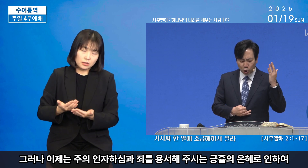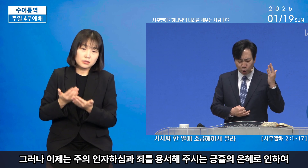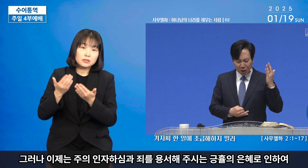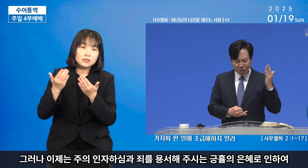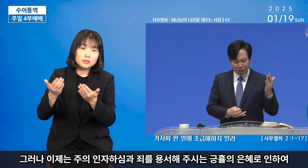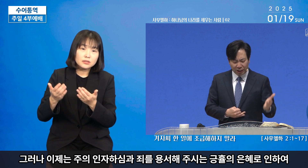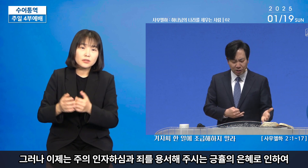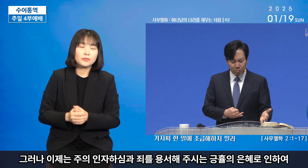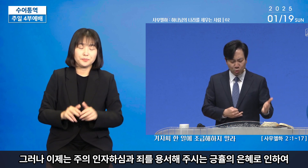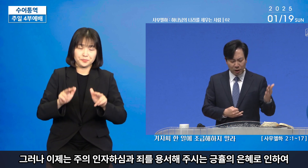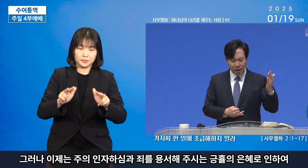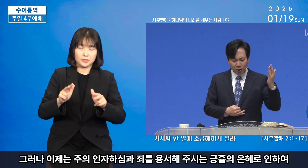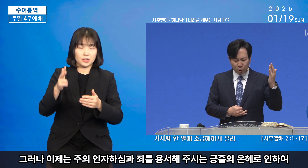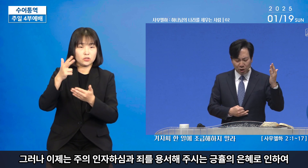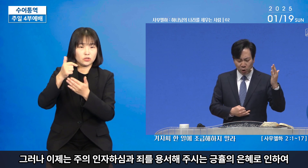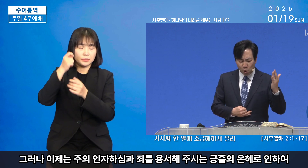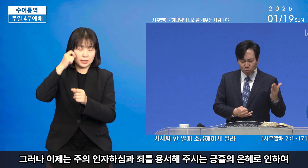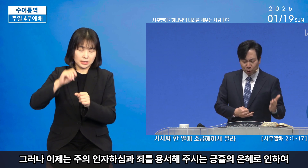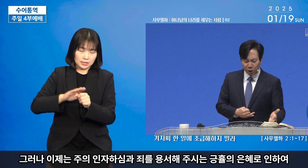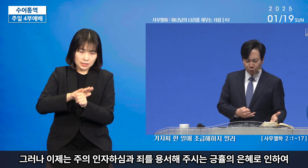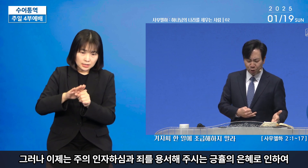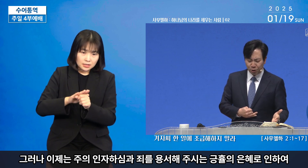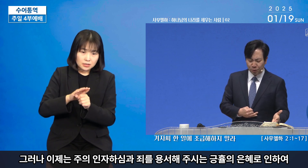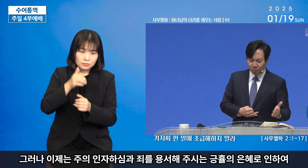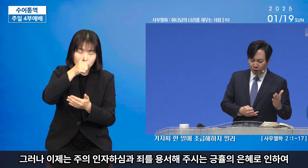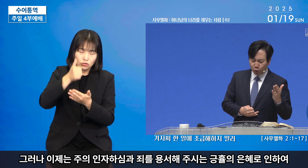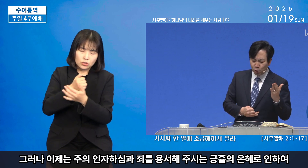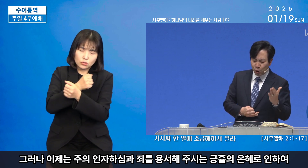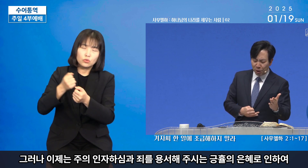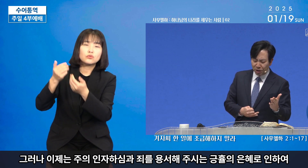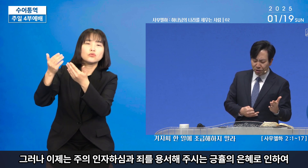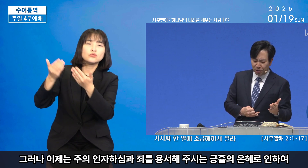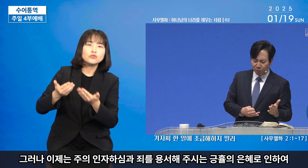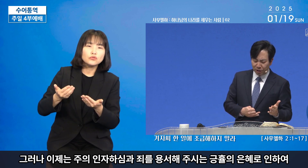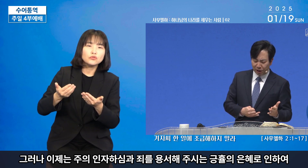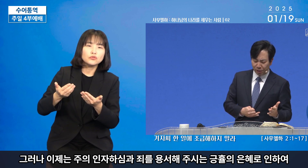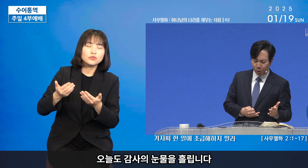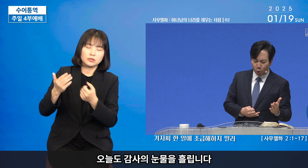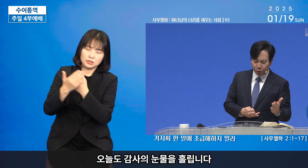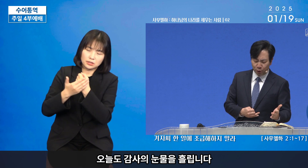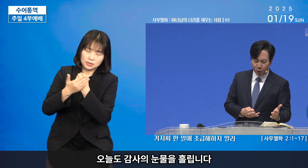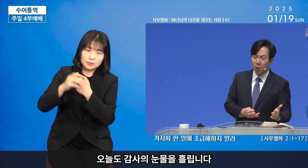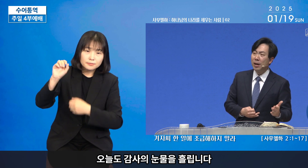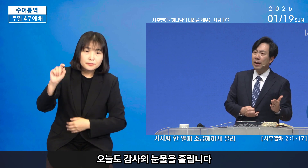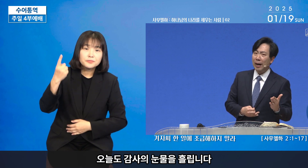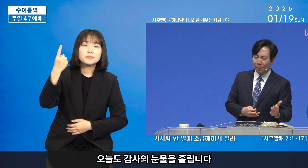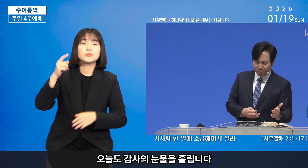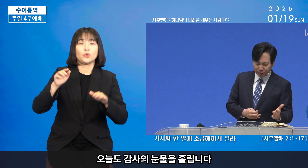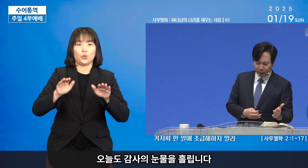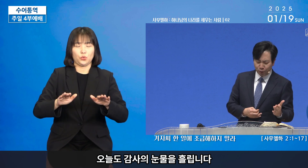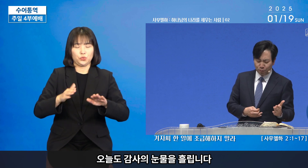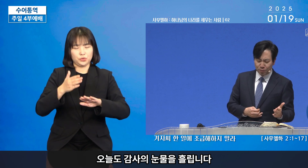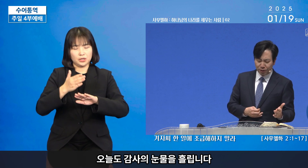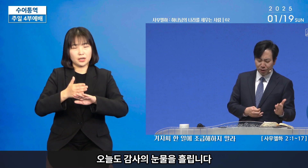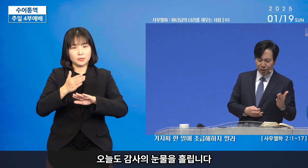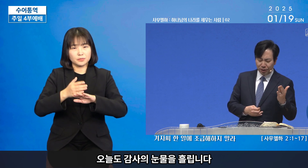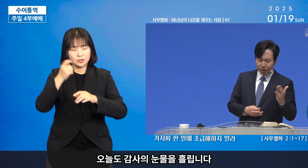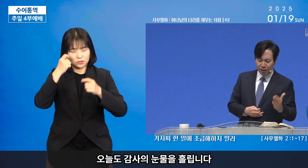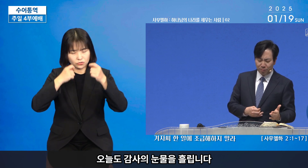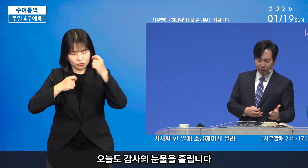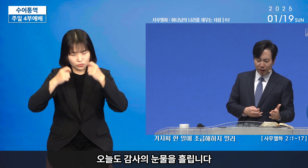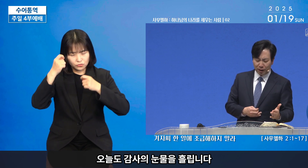이제는 주의 인자하심과 죄를 용서해 주시는 긍휼의 은혜로 인하여 오늘도 감사의